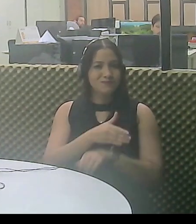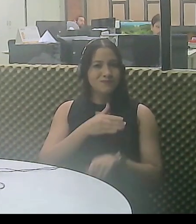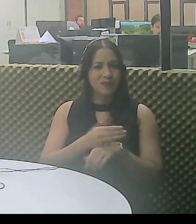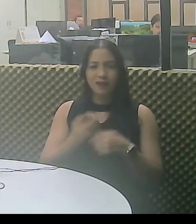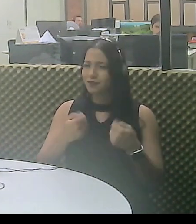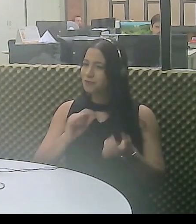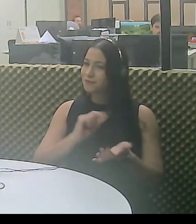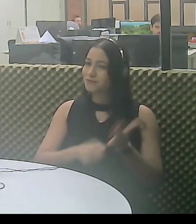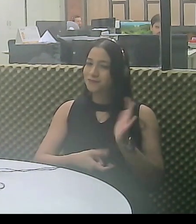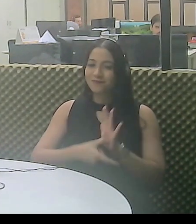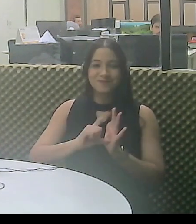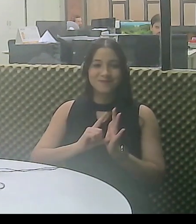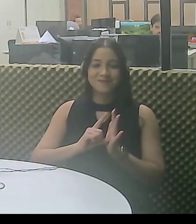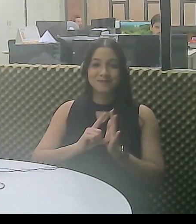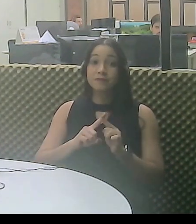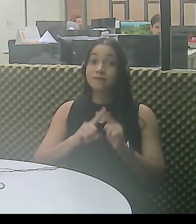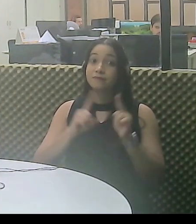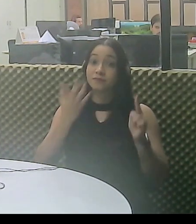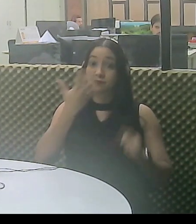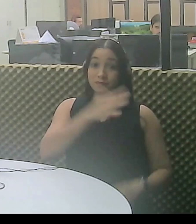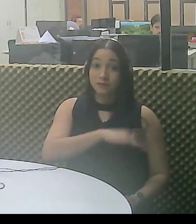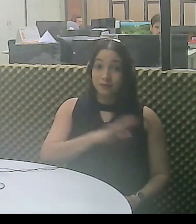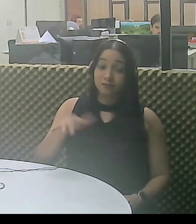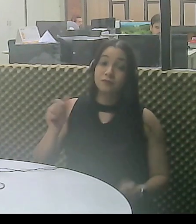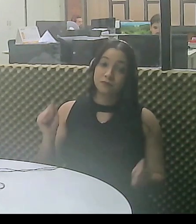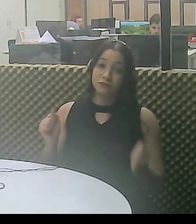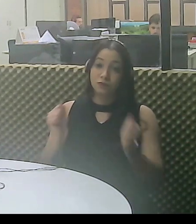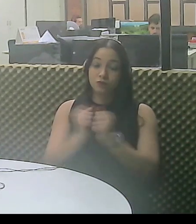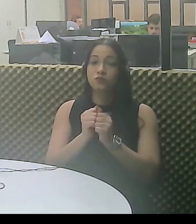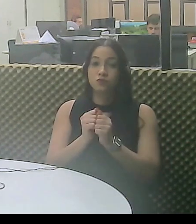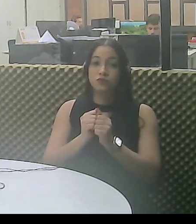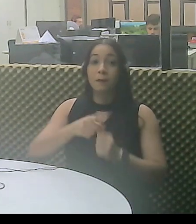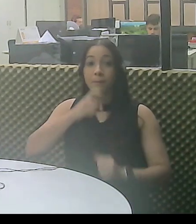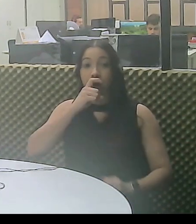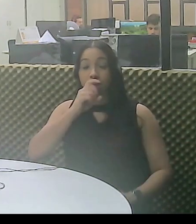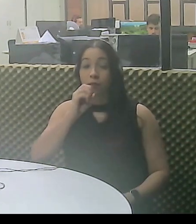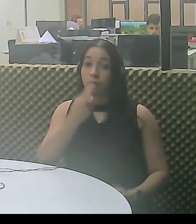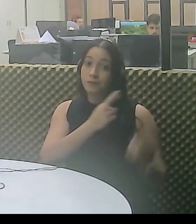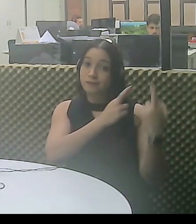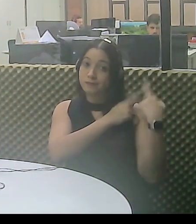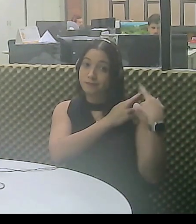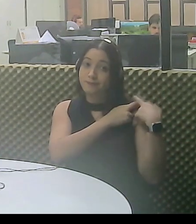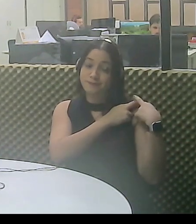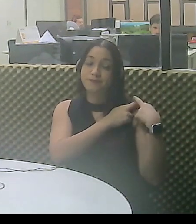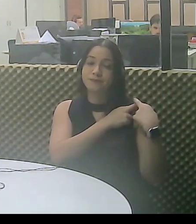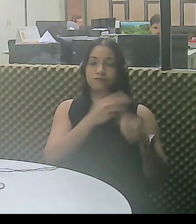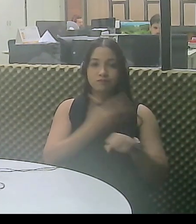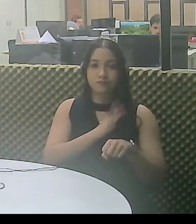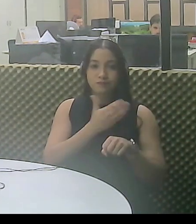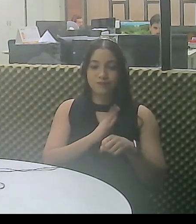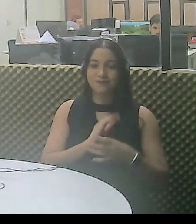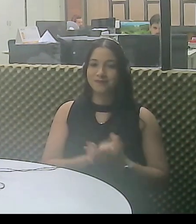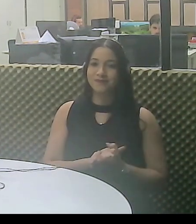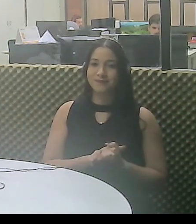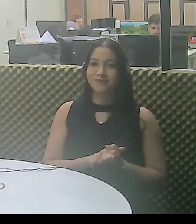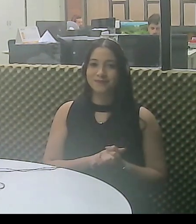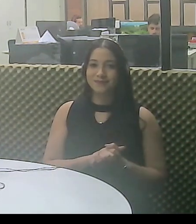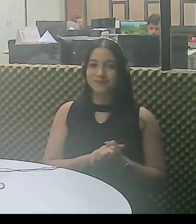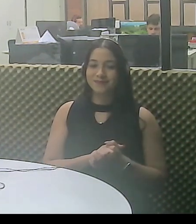não é preciso fazer inscrição mas as crianças devem estar acompanhadas os pais ou responsáveis durante as atividades